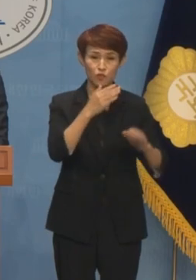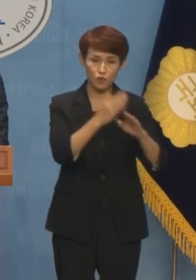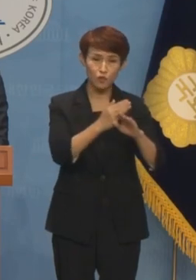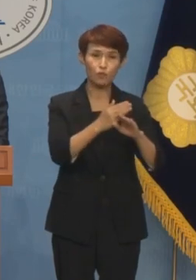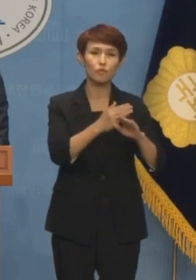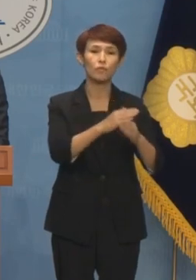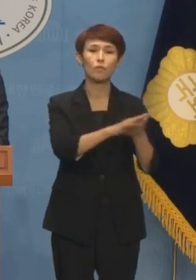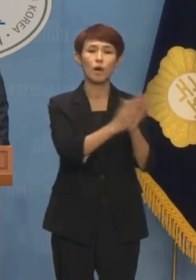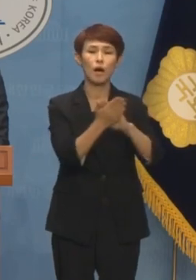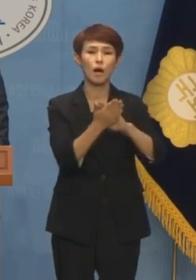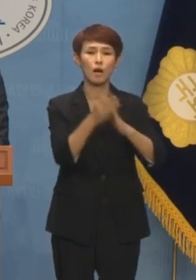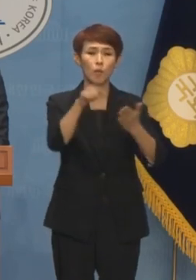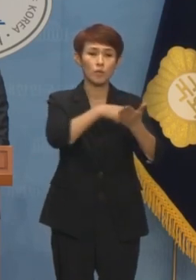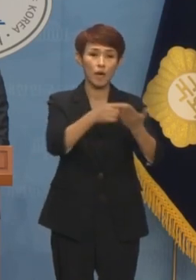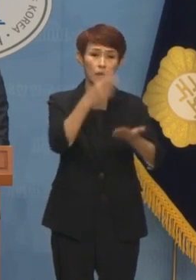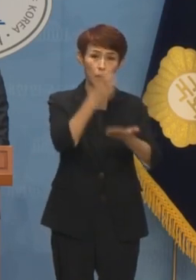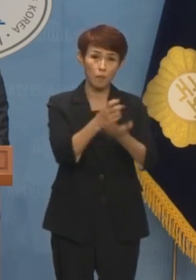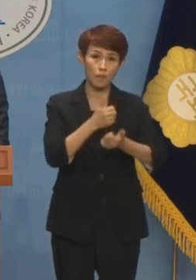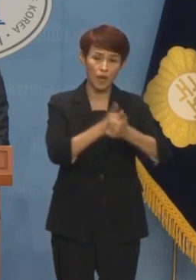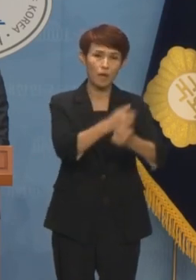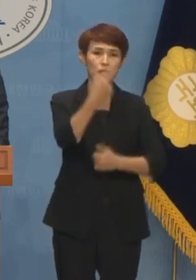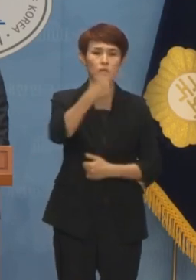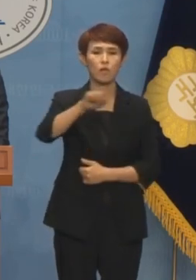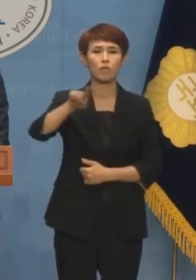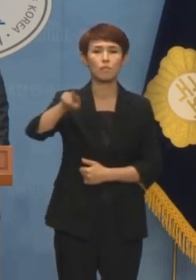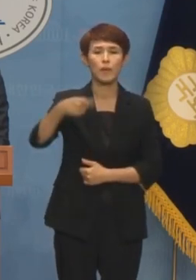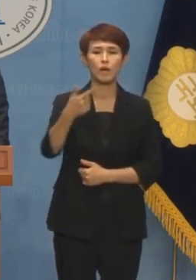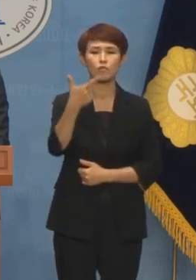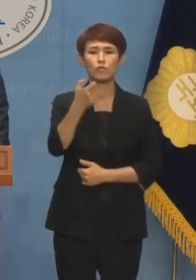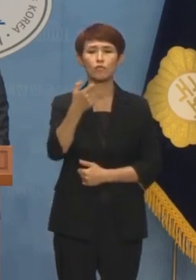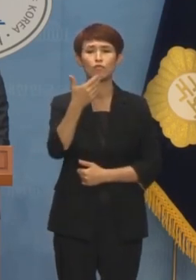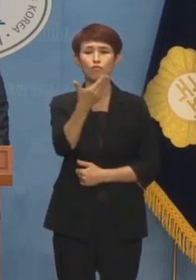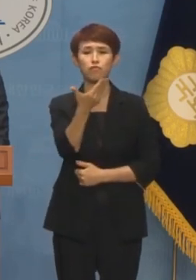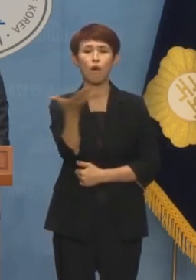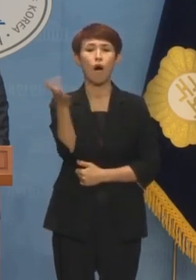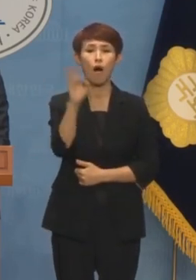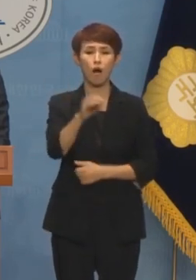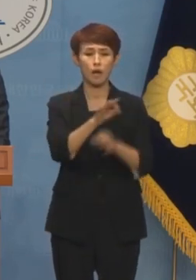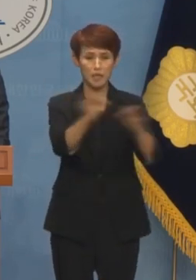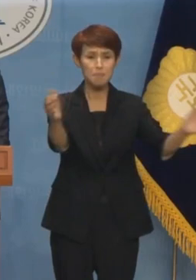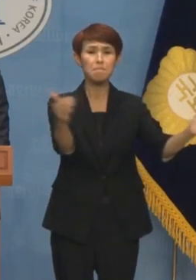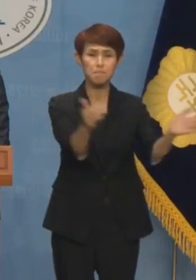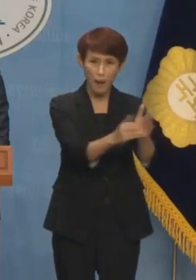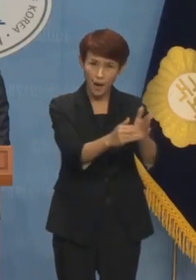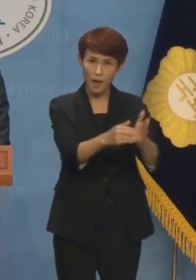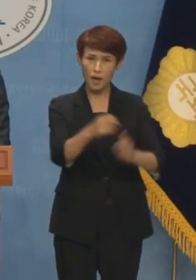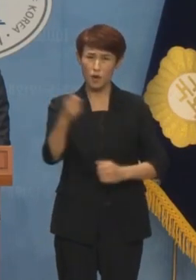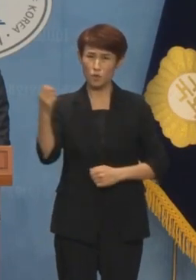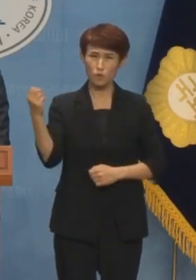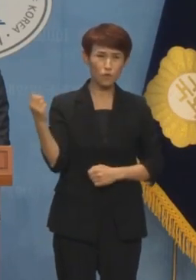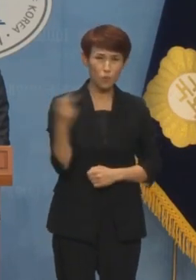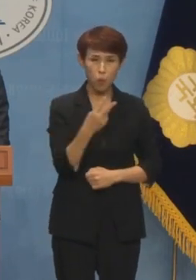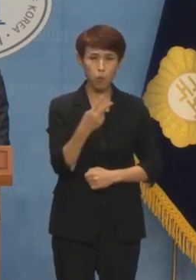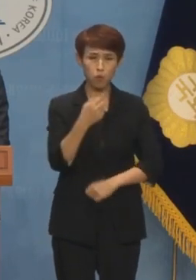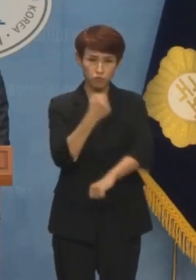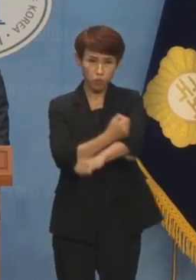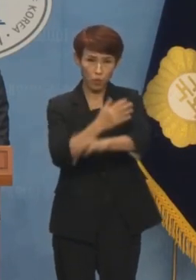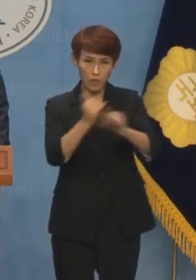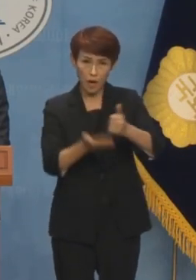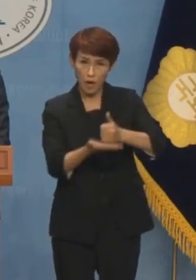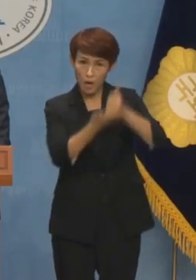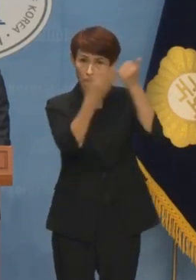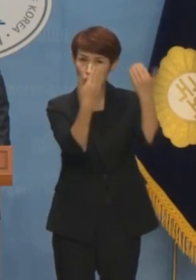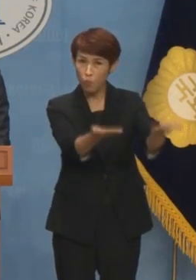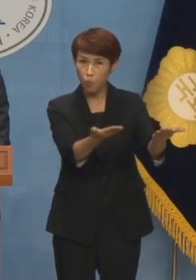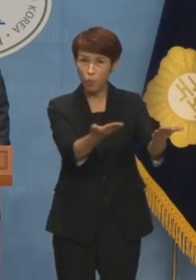보상법에 따라 1169억 원의 보상이 이루어진 이들을 또다시 유공자로 예우하자는